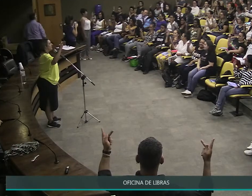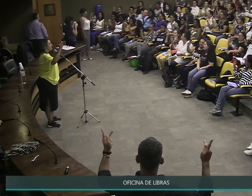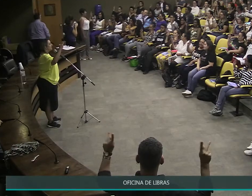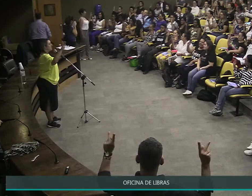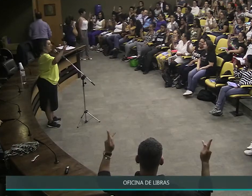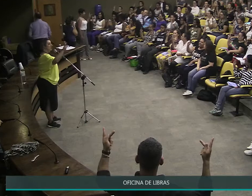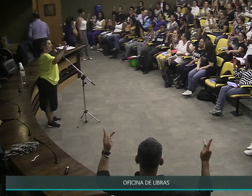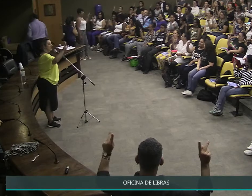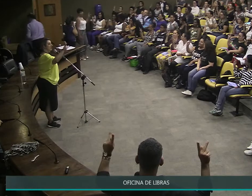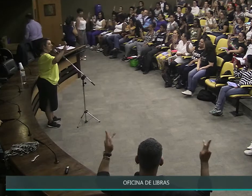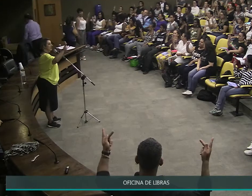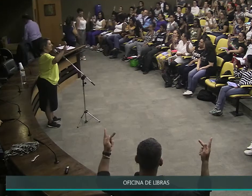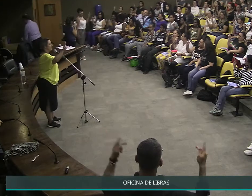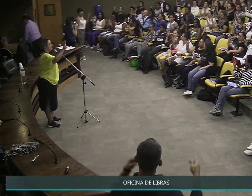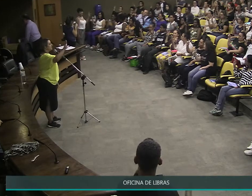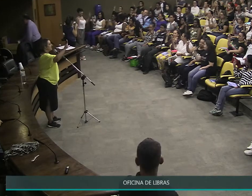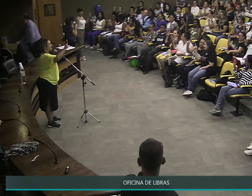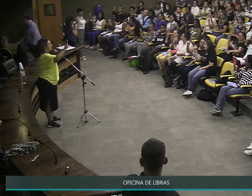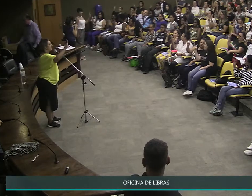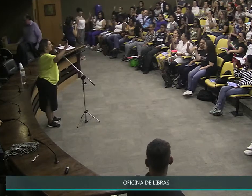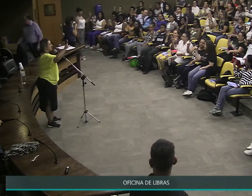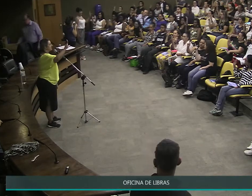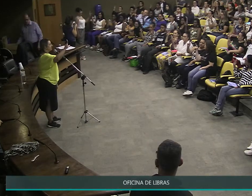Isso, ó. Faz um 3 assim.